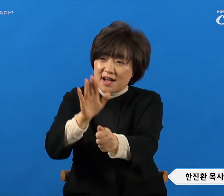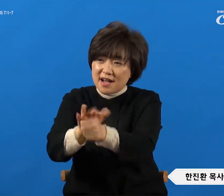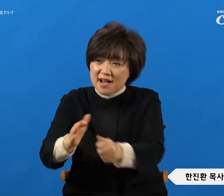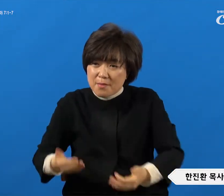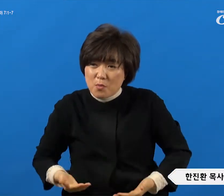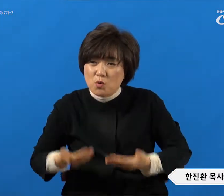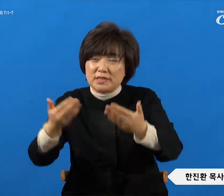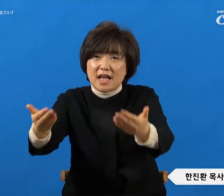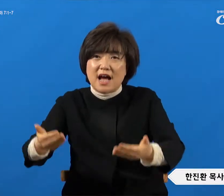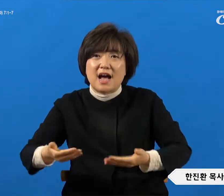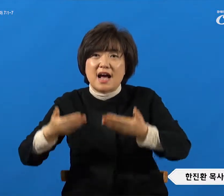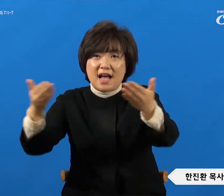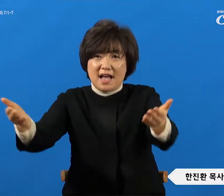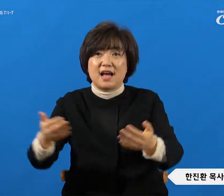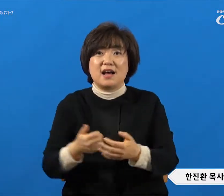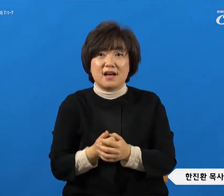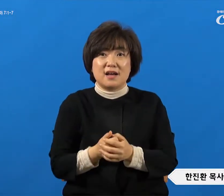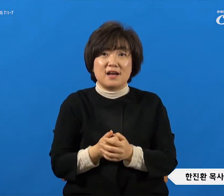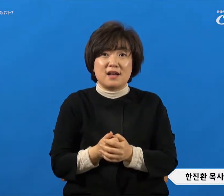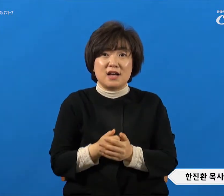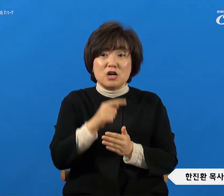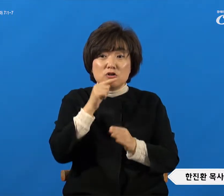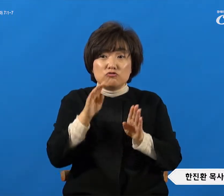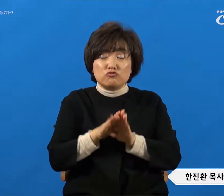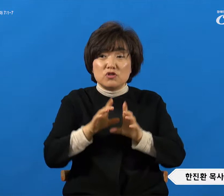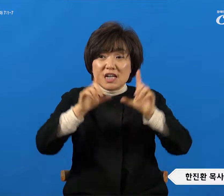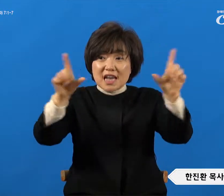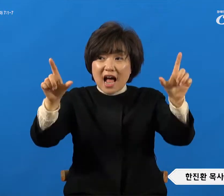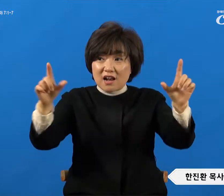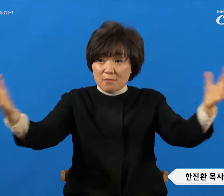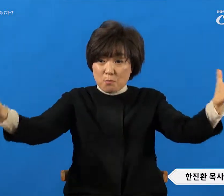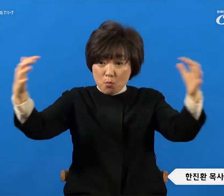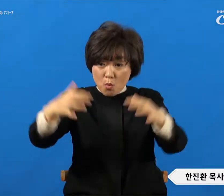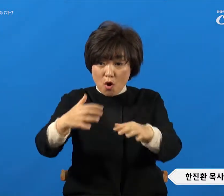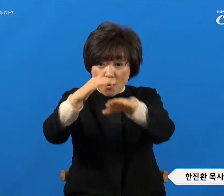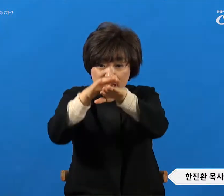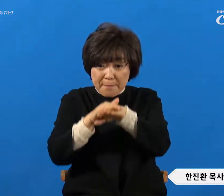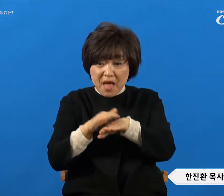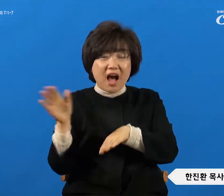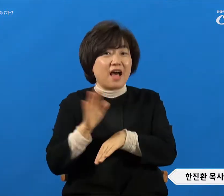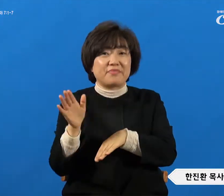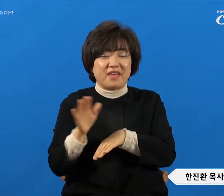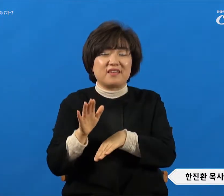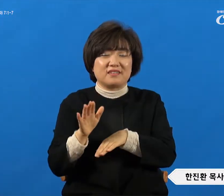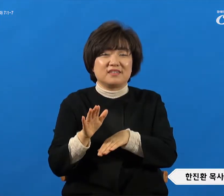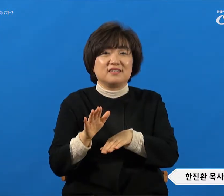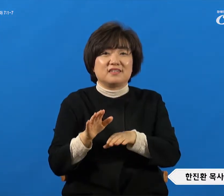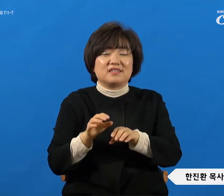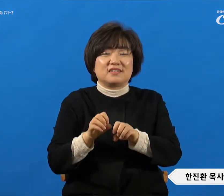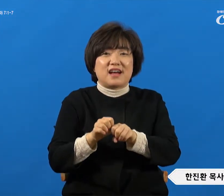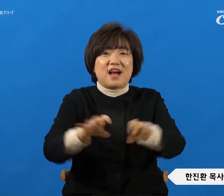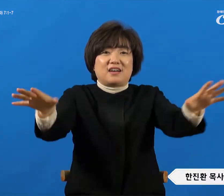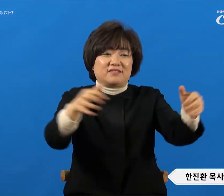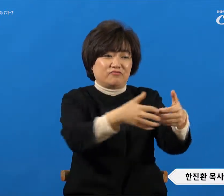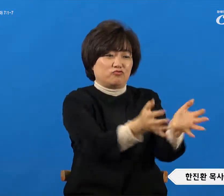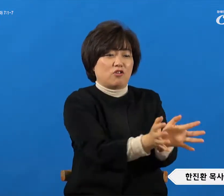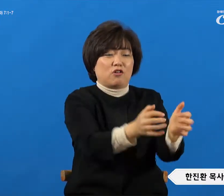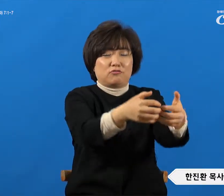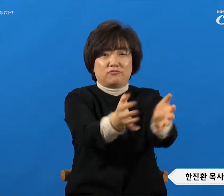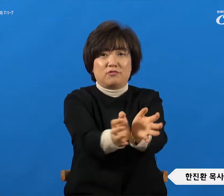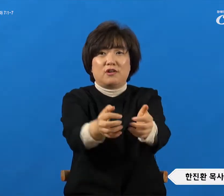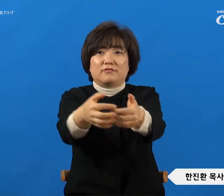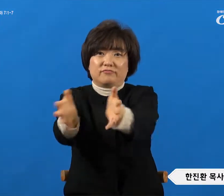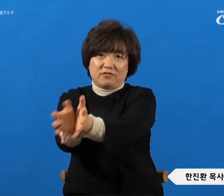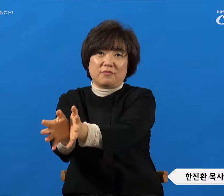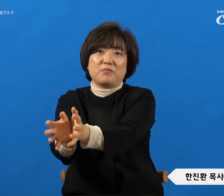합니다. 그 주일은 같이 모여서 예배 드리는 것은 생략하고 다락방별로 예배를 드리고 봉사를 한다고